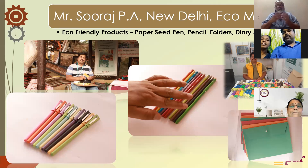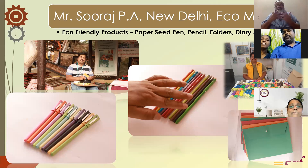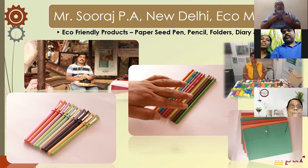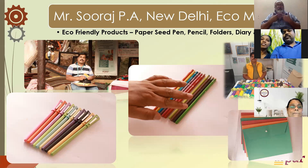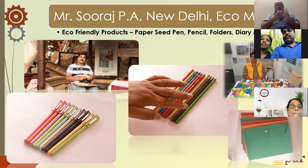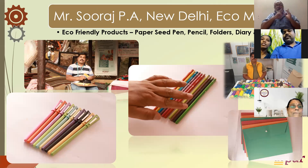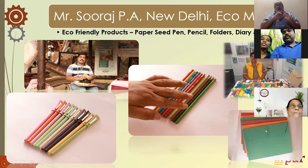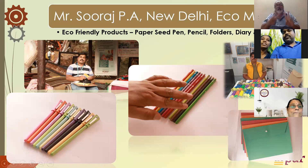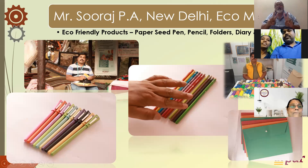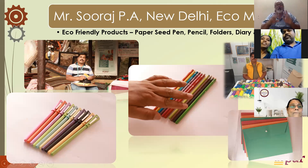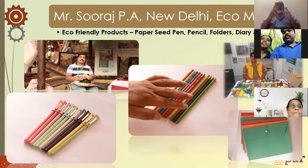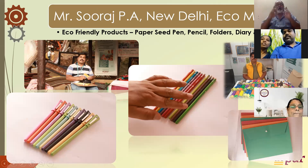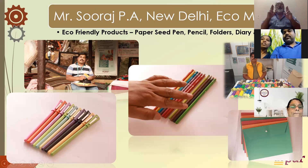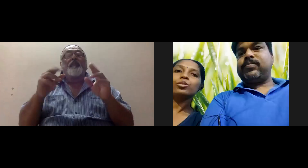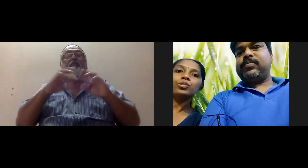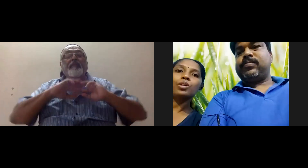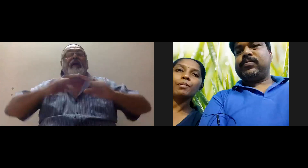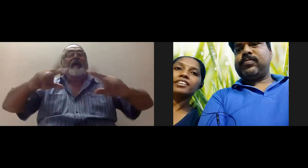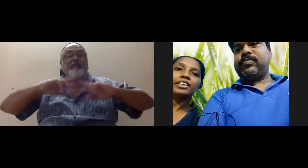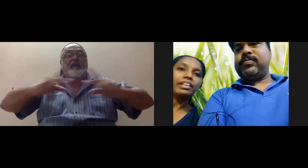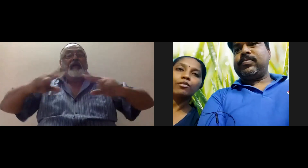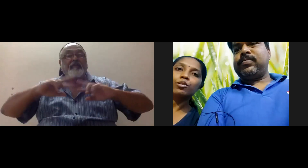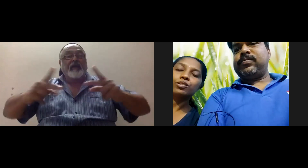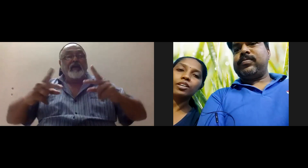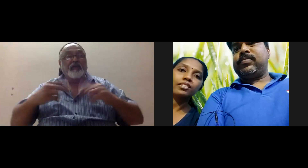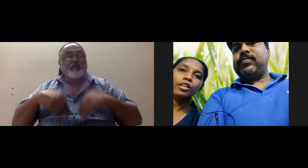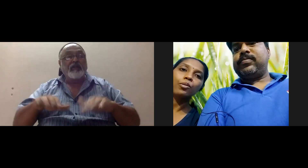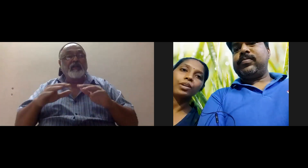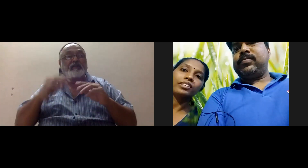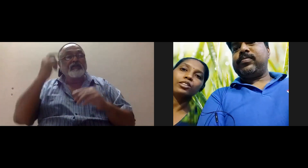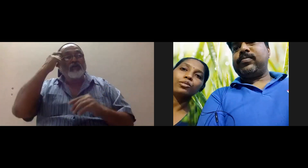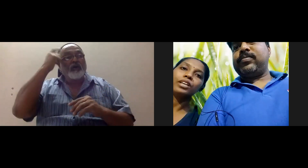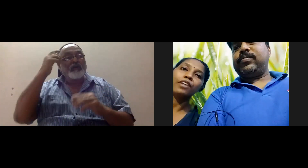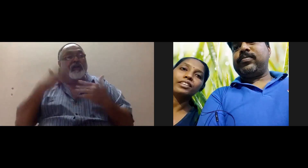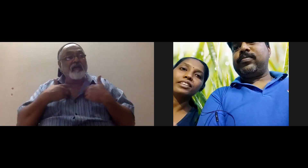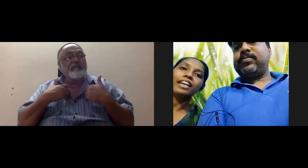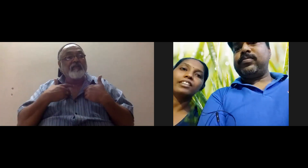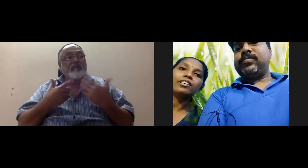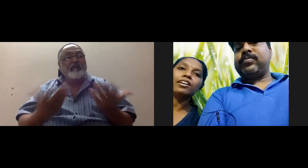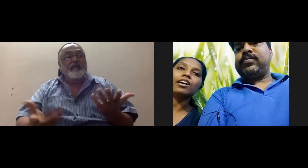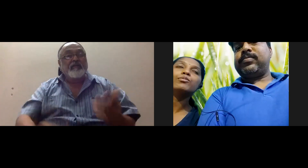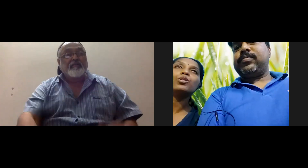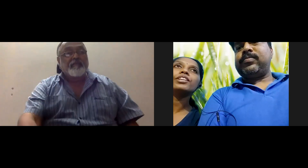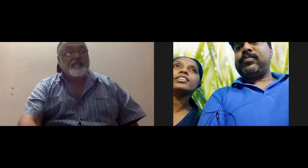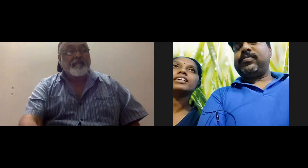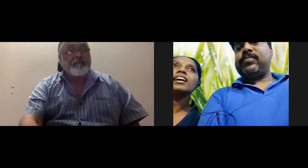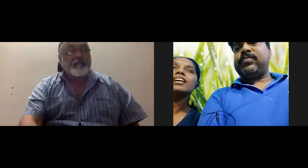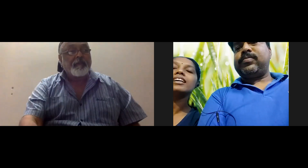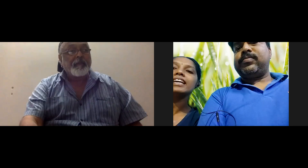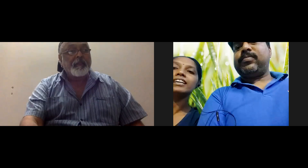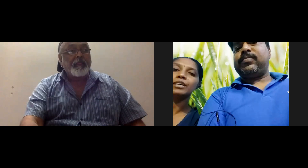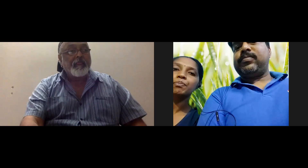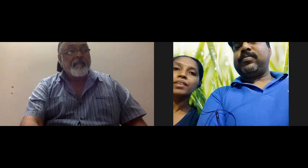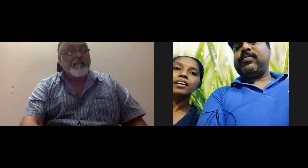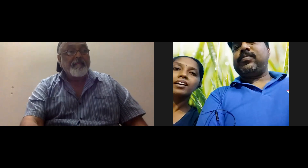आएंगे, we'll recover. तो जो हमारा ट्रीटमेंट है वो कुछ सक्सेस नहीं हो रहा था, तो फिर आफ्टर दैट हम सोच रहे थे क्या